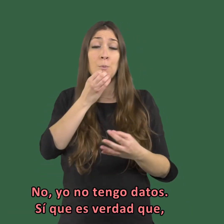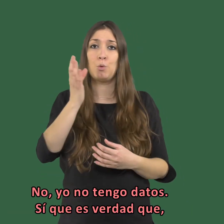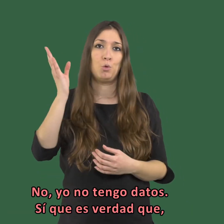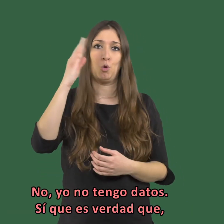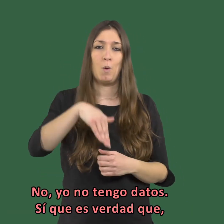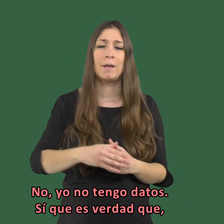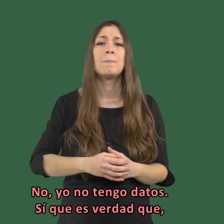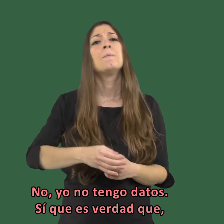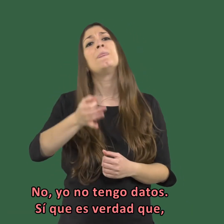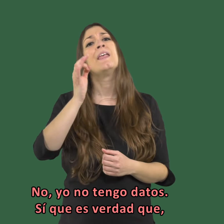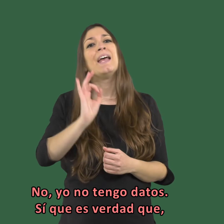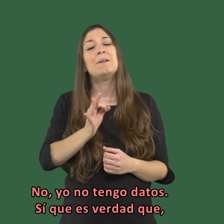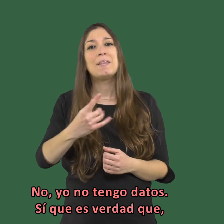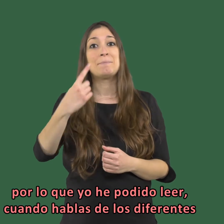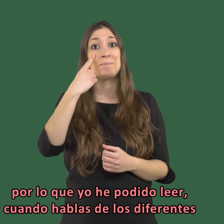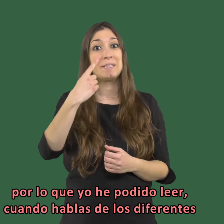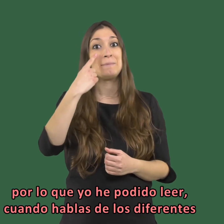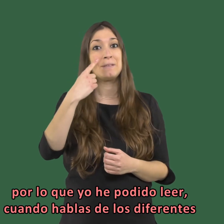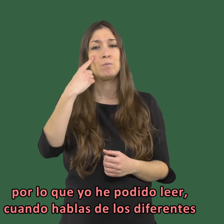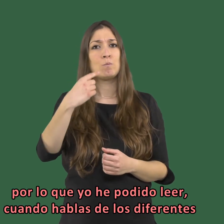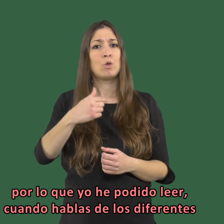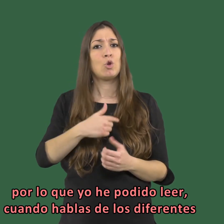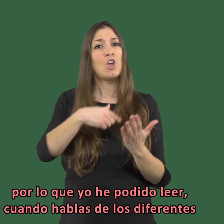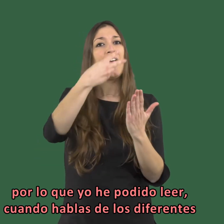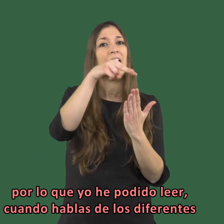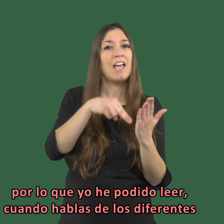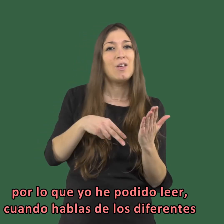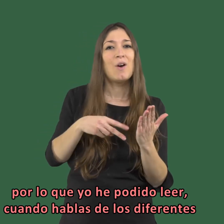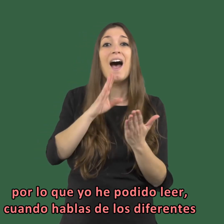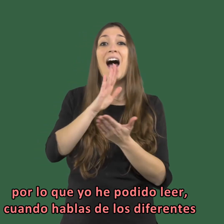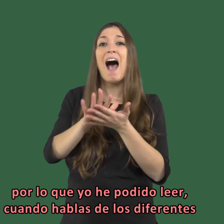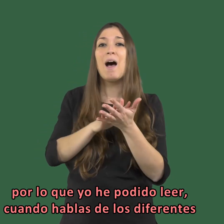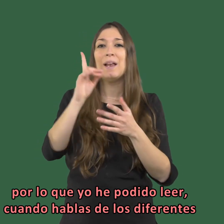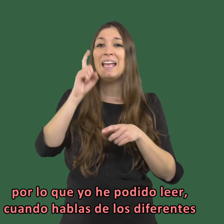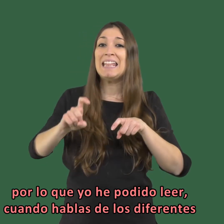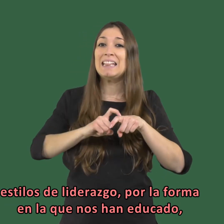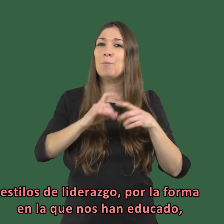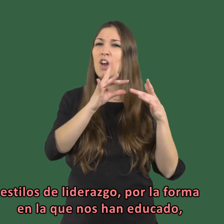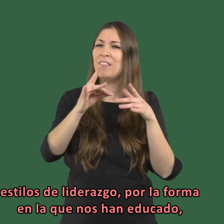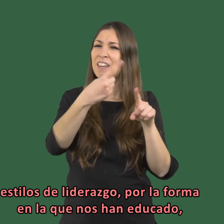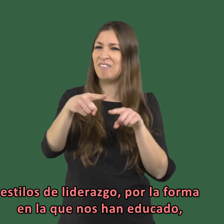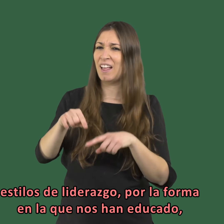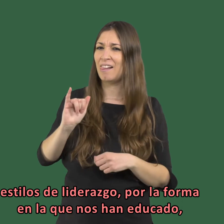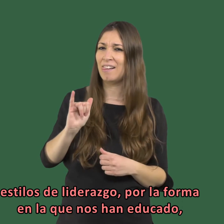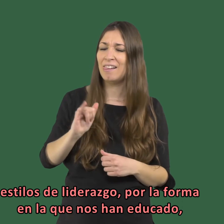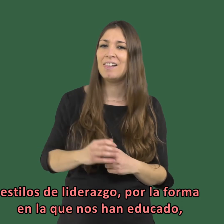tengo datos. Sí que es verdad que por lo que yo he podido leer, ¿no? De cuando hablas de los diferentes estilos de